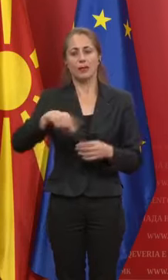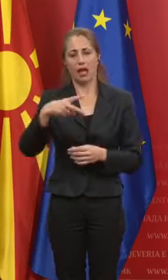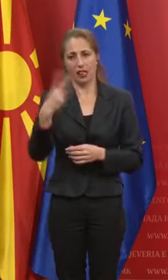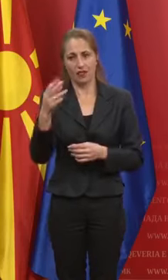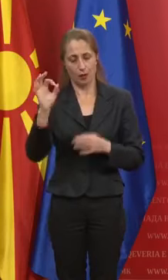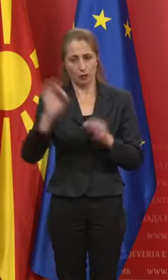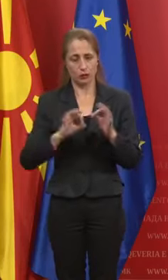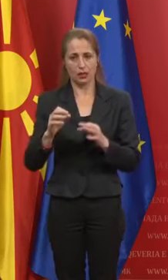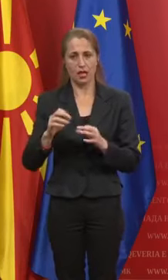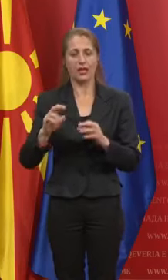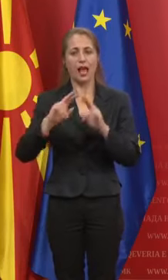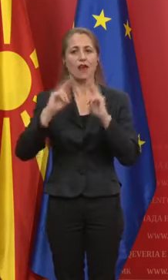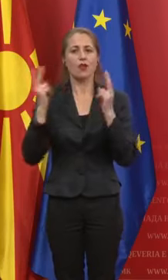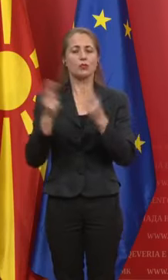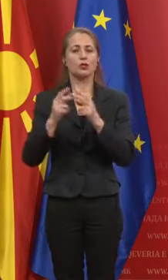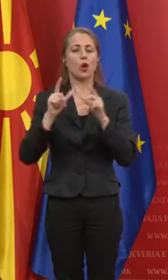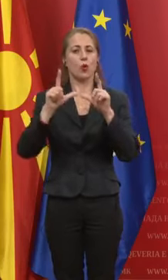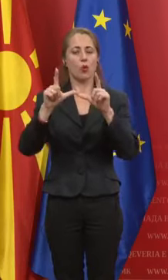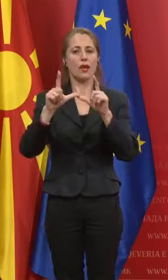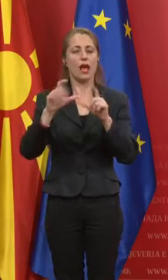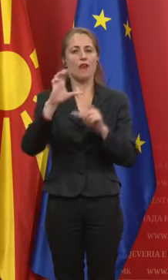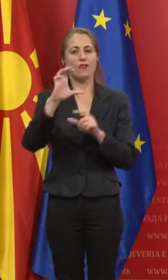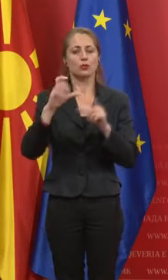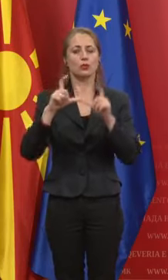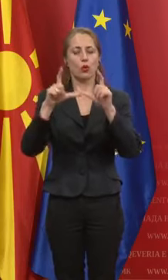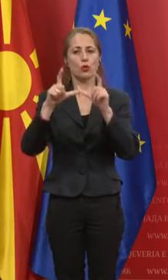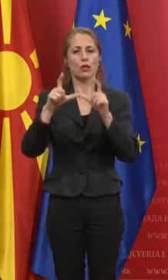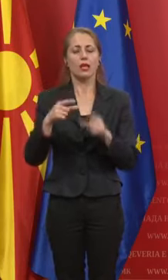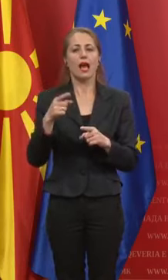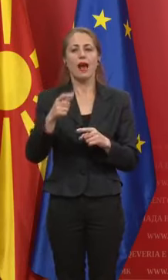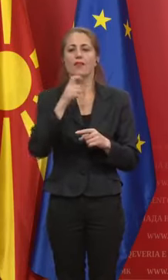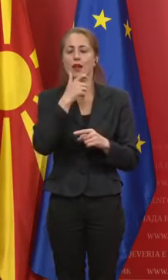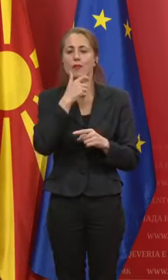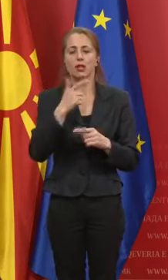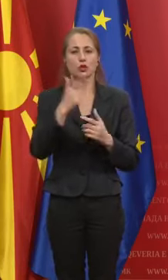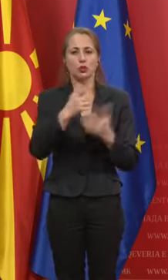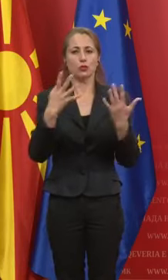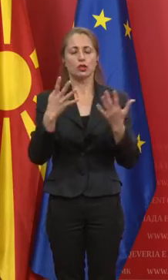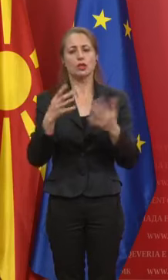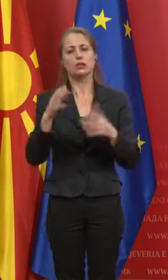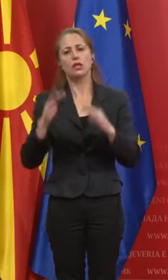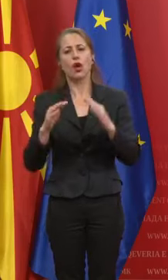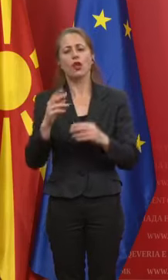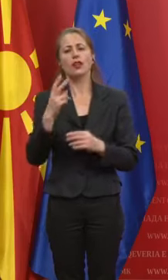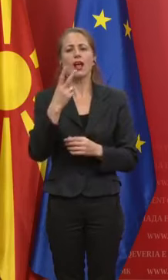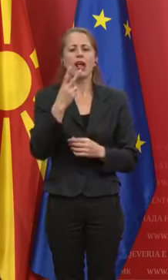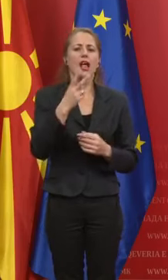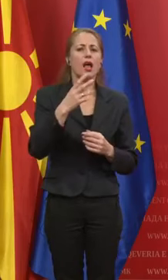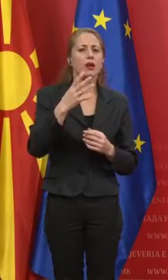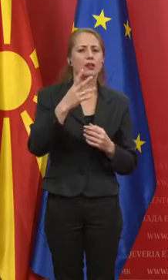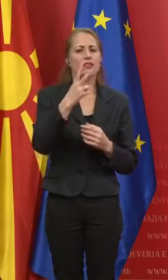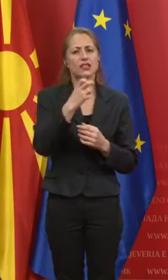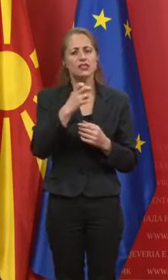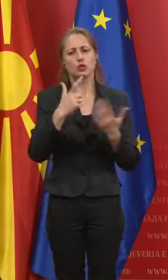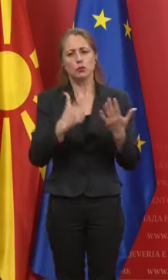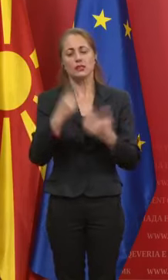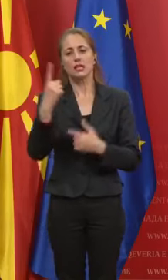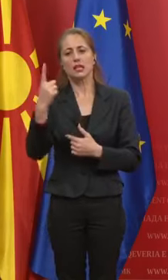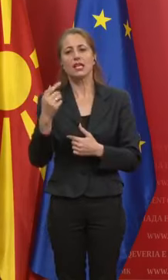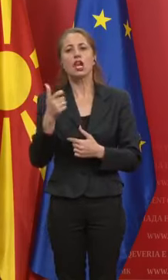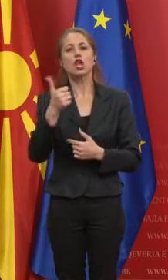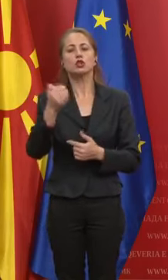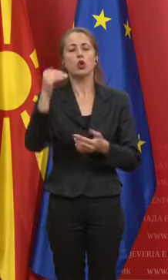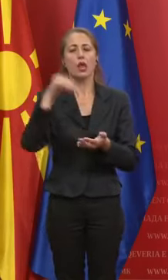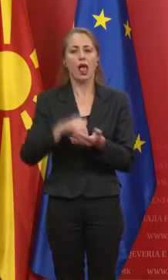Во Европската Унија, Велика Британија е во просек 76, а се движи од 5 до 271. На